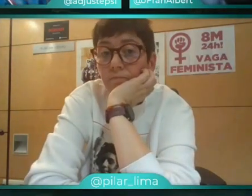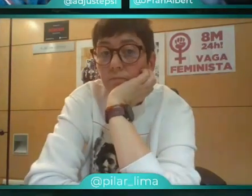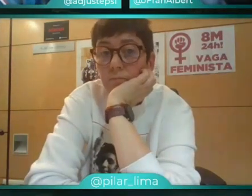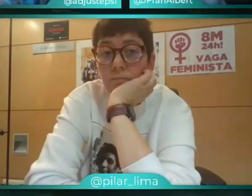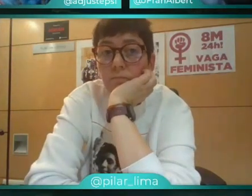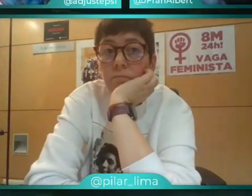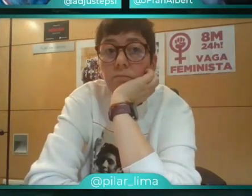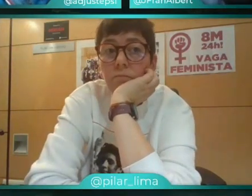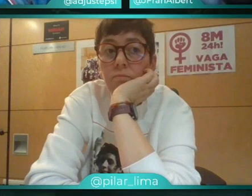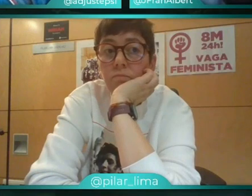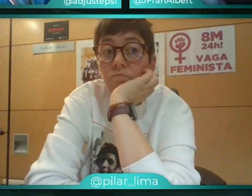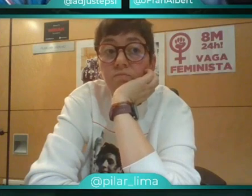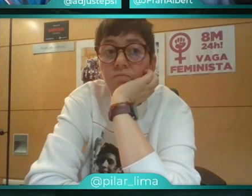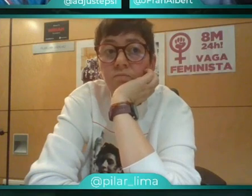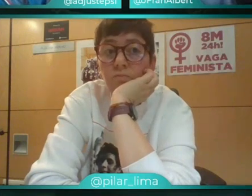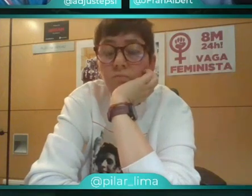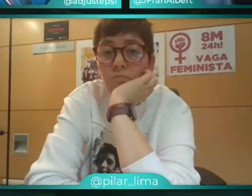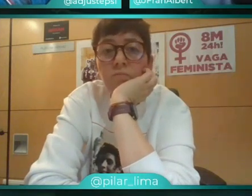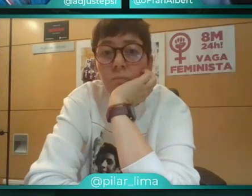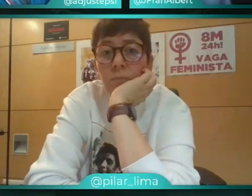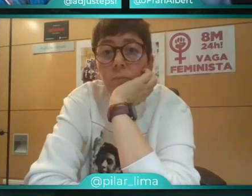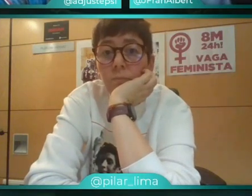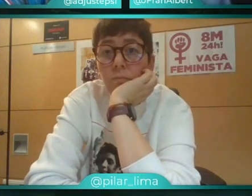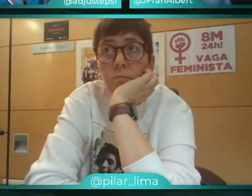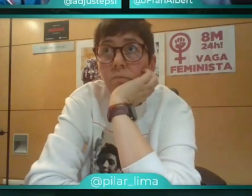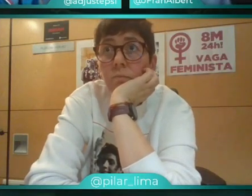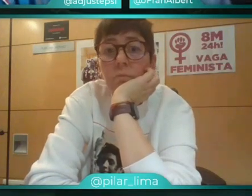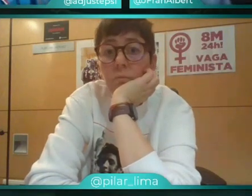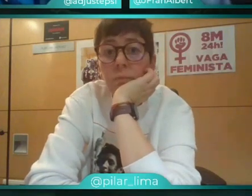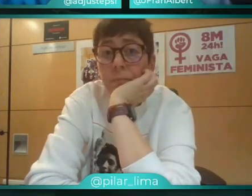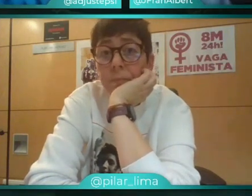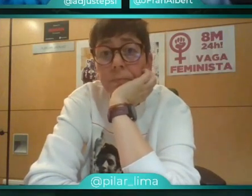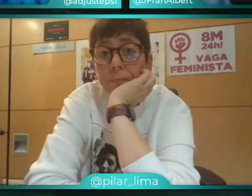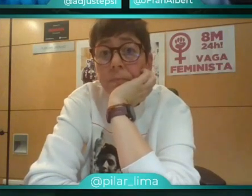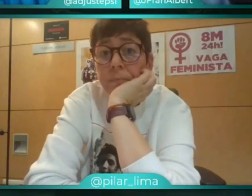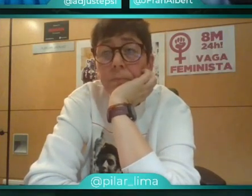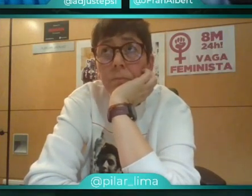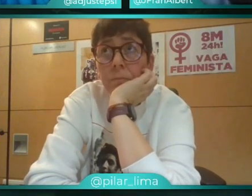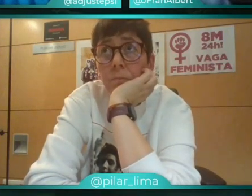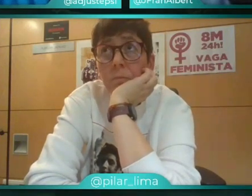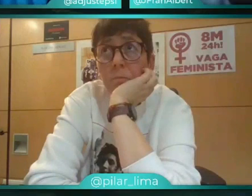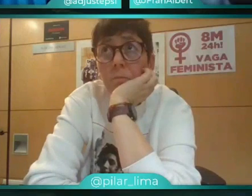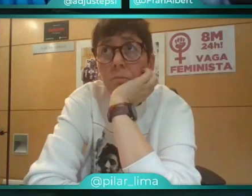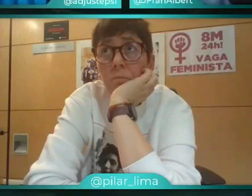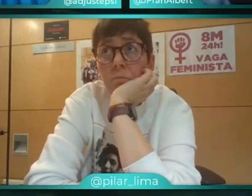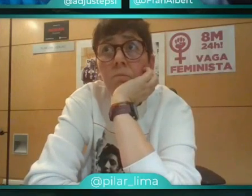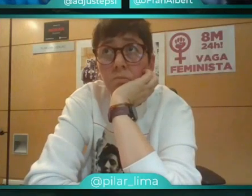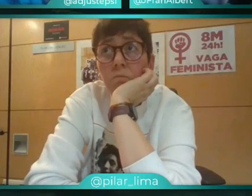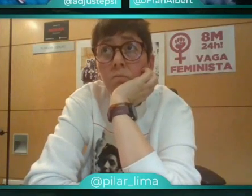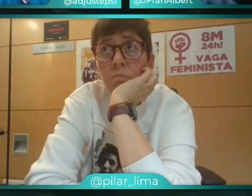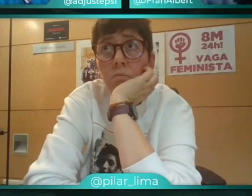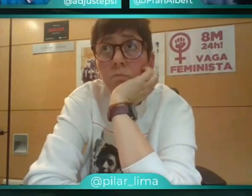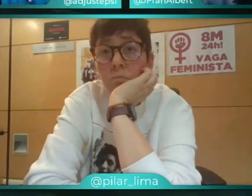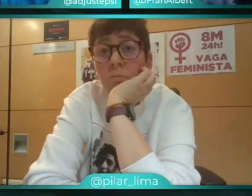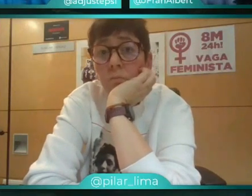migrantes también eh claro exactamente exactamente Entonces esta vez ha sido una concejala además casualmente una chica joven una